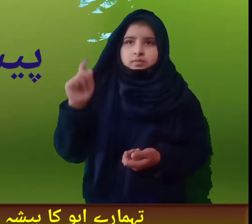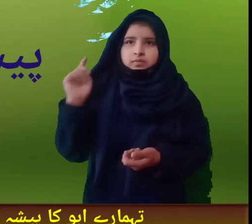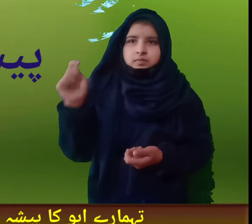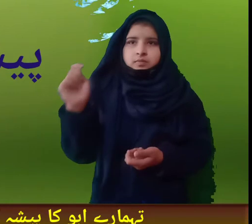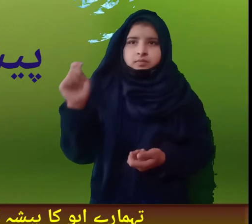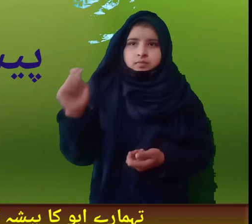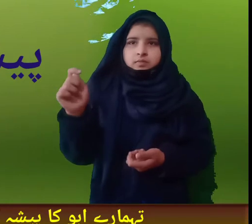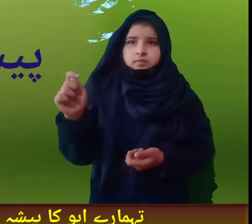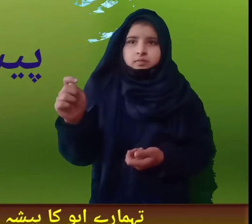पेशा